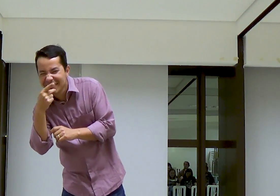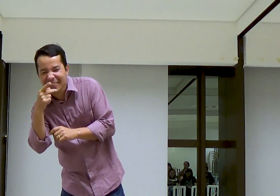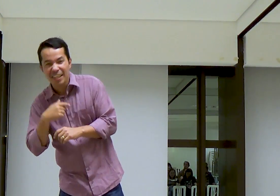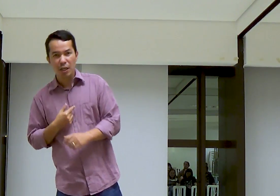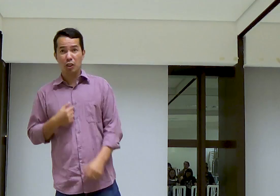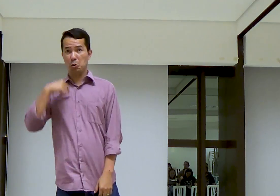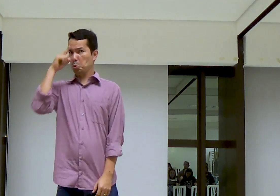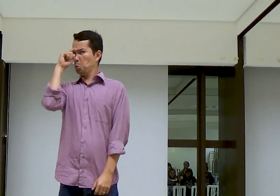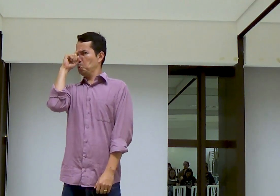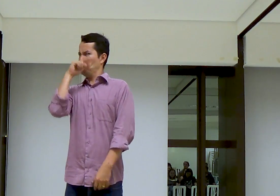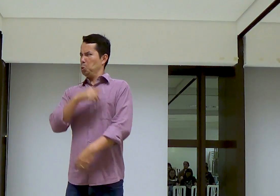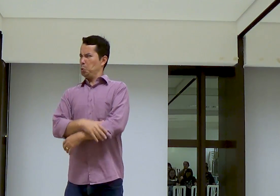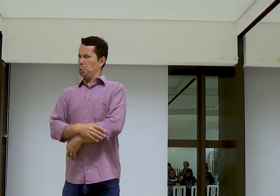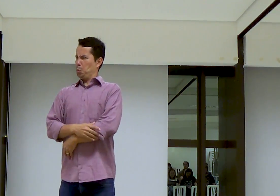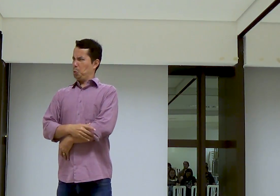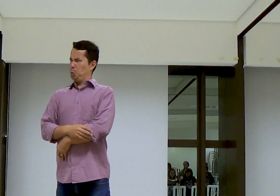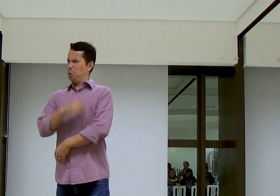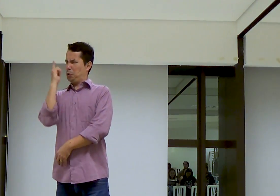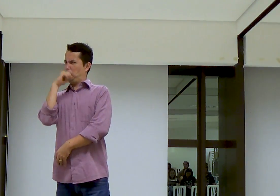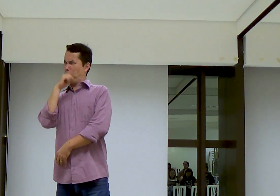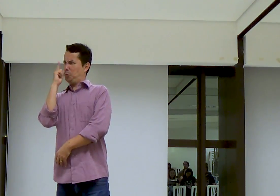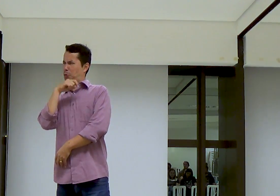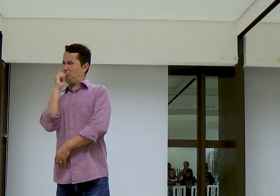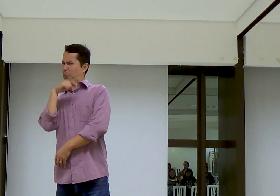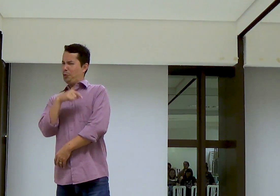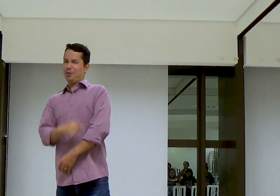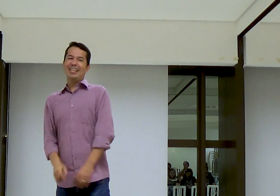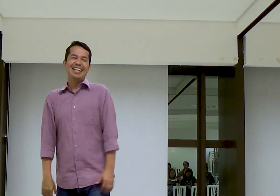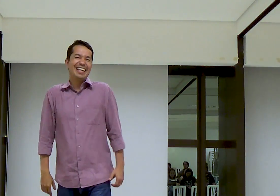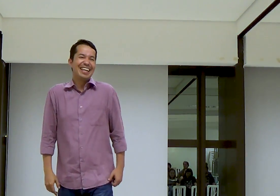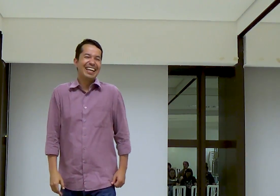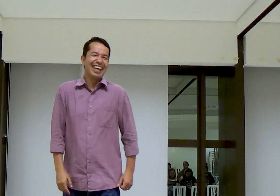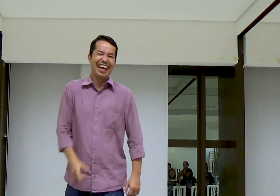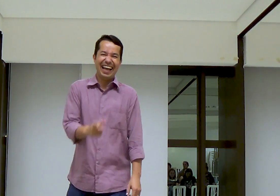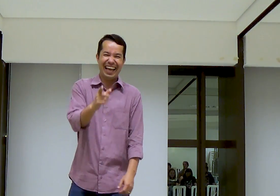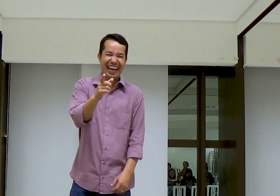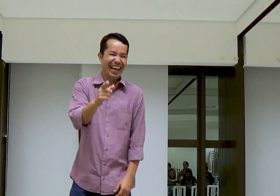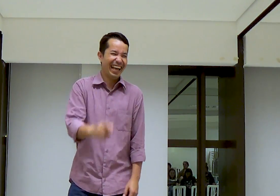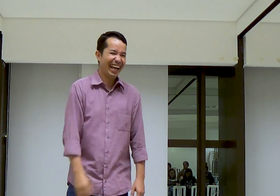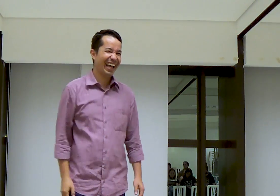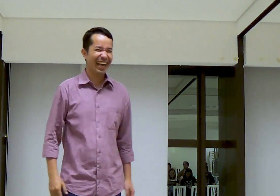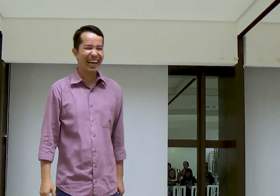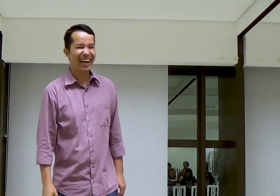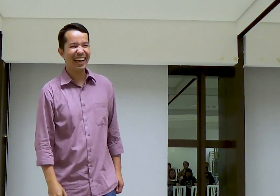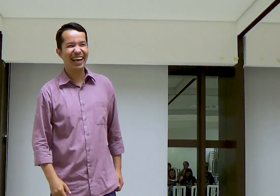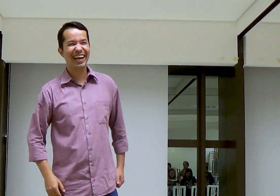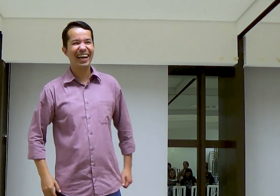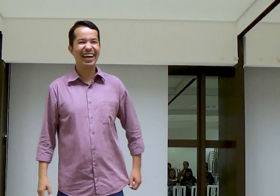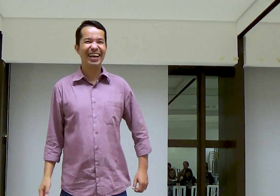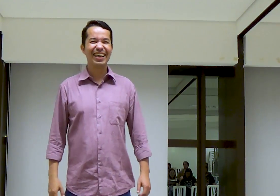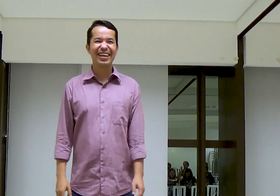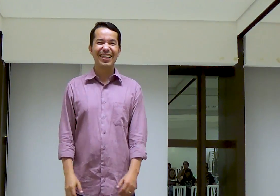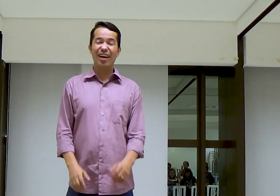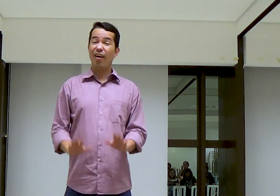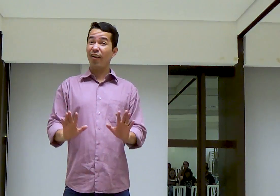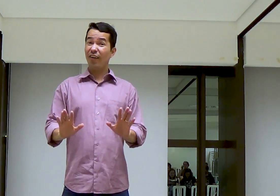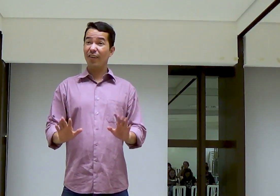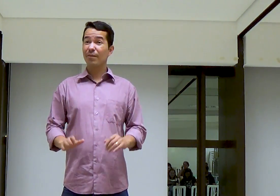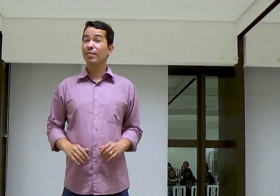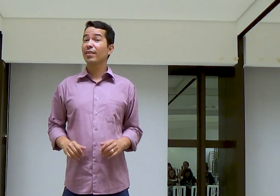Difícil obedecer a Deus? É. Essa pessoa falou, é difícil obedecer a Deus. Sim, tá. Entendi. Olha